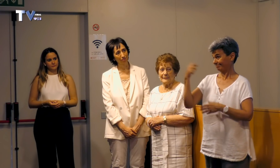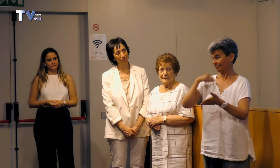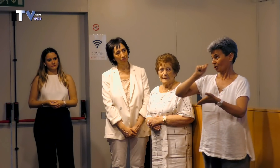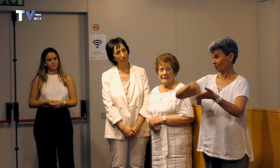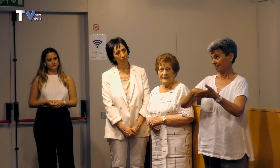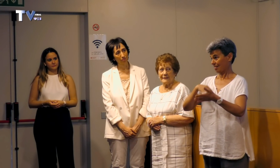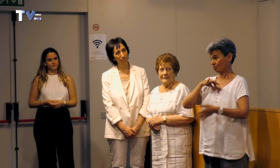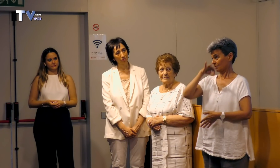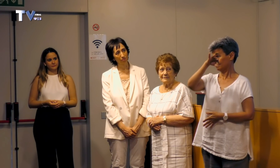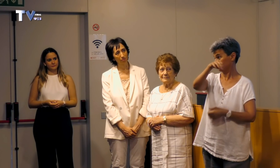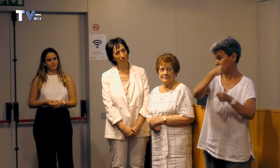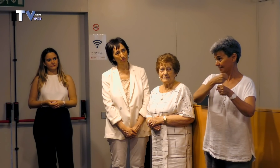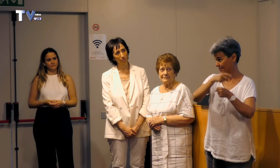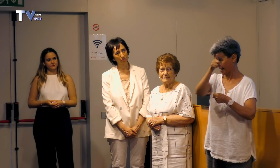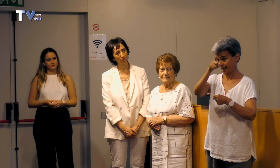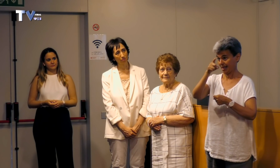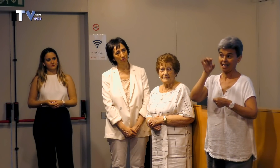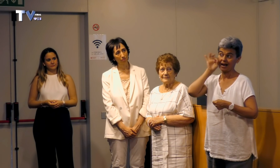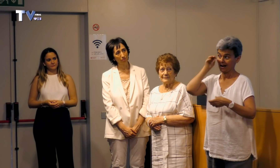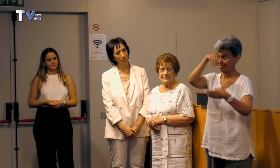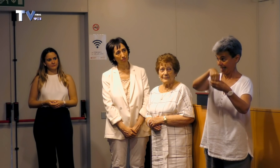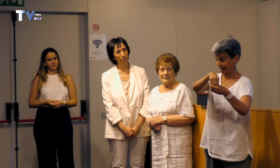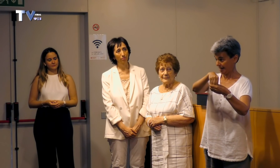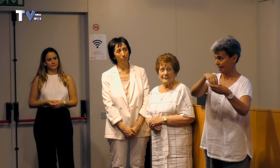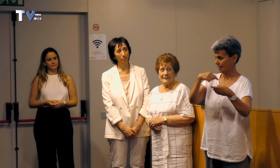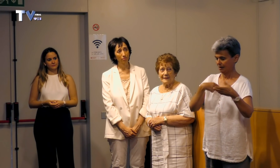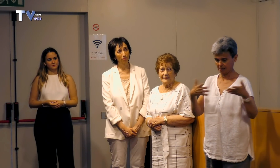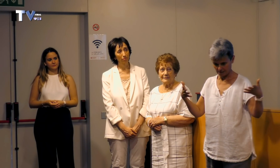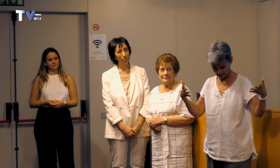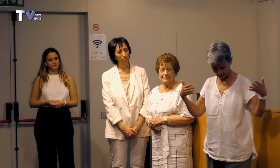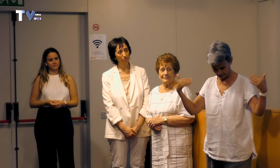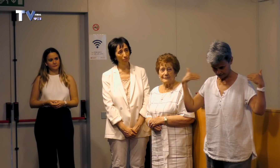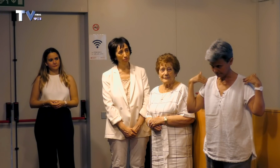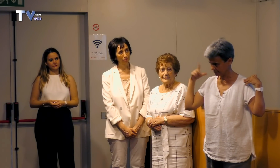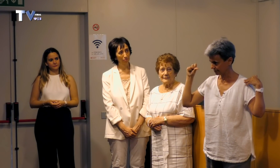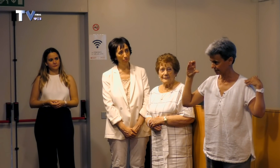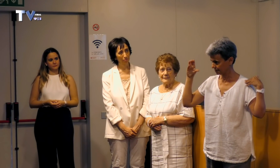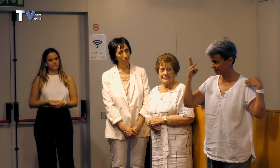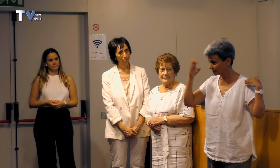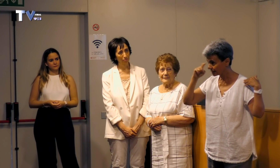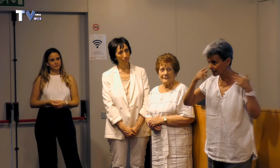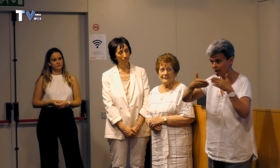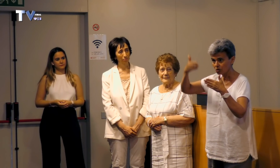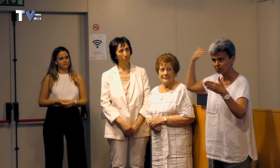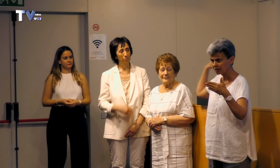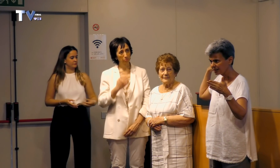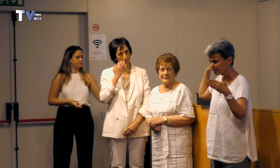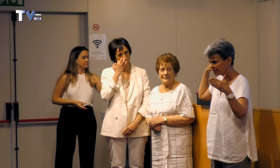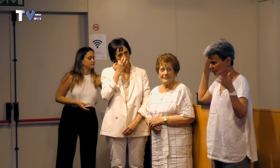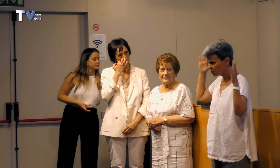I me'n recordo que quan em van contactar a treballar al CREDA, jo era responsable de llengua